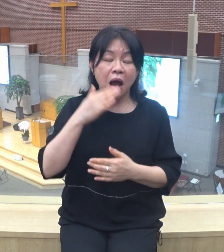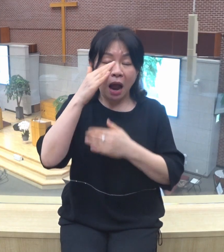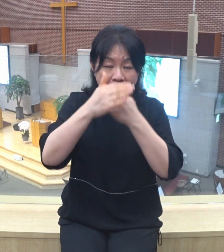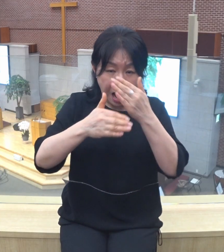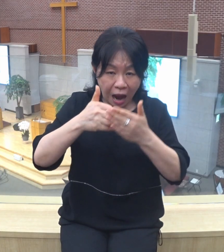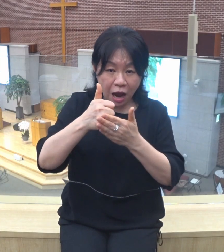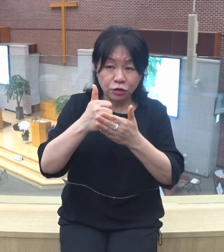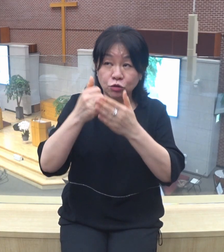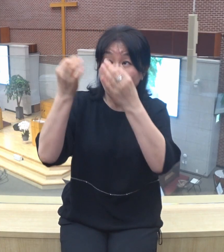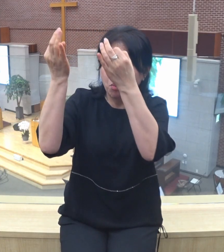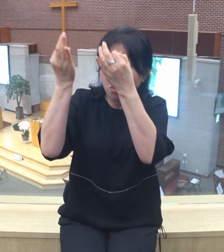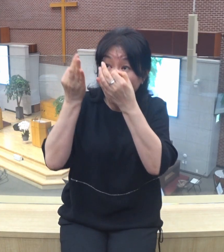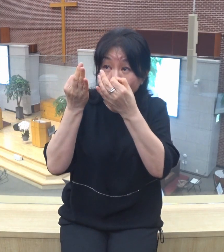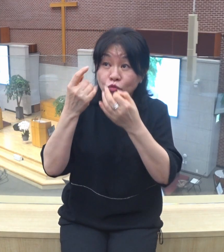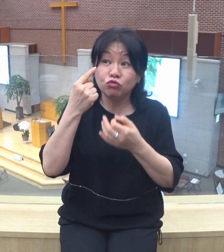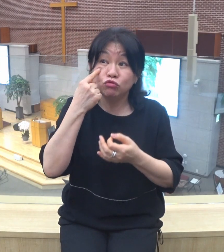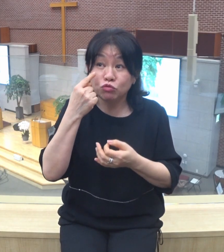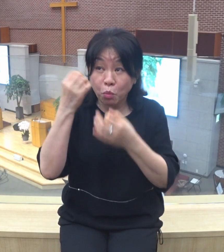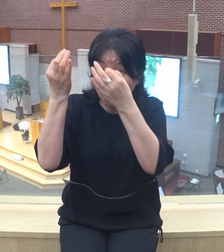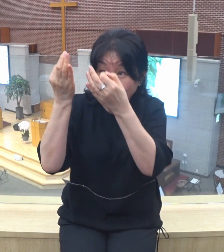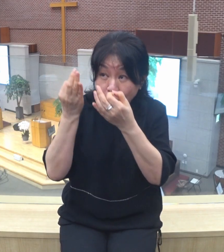보배롭고 존귀한 사람이다.